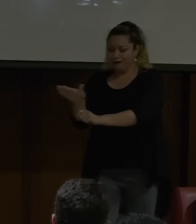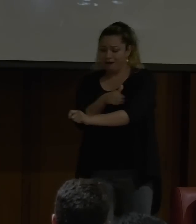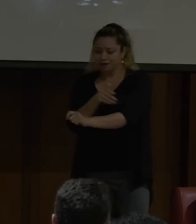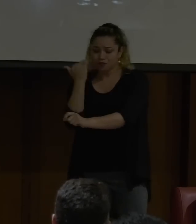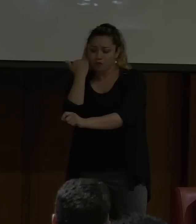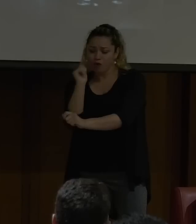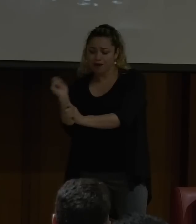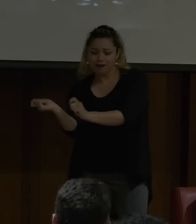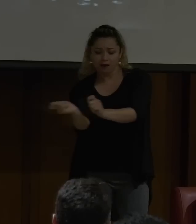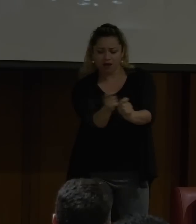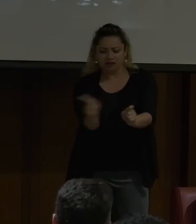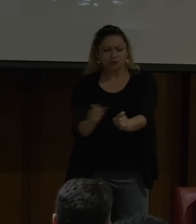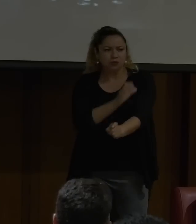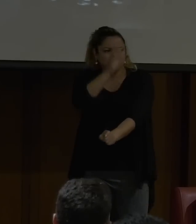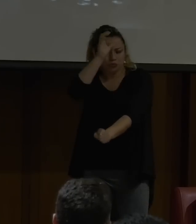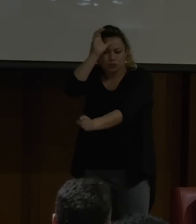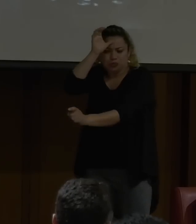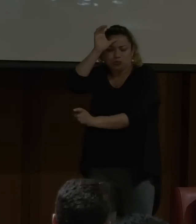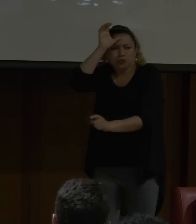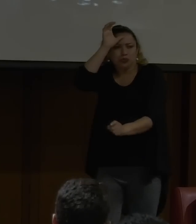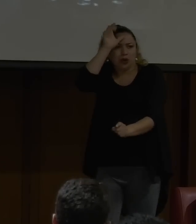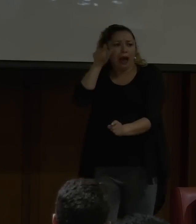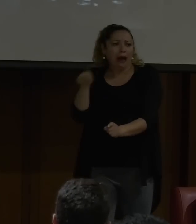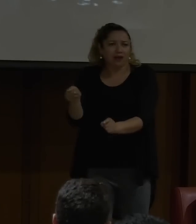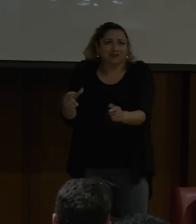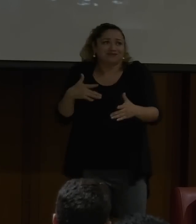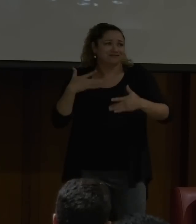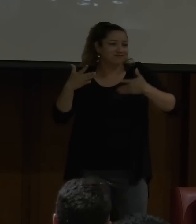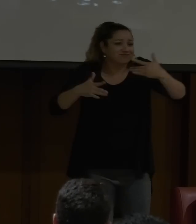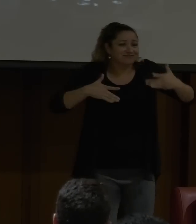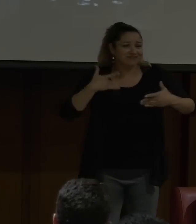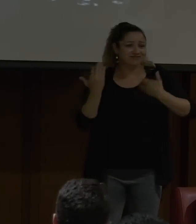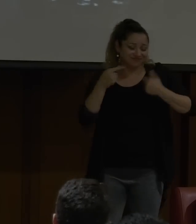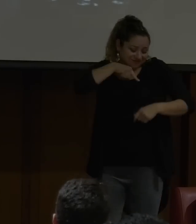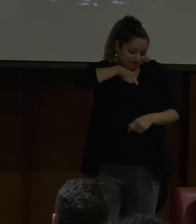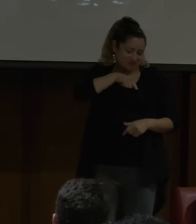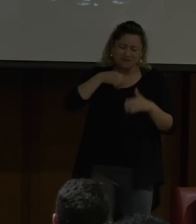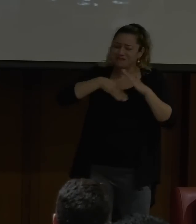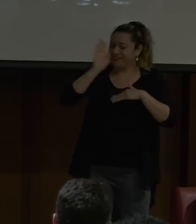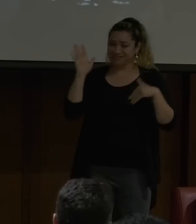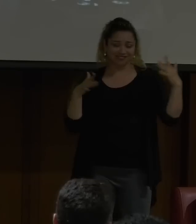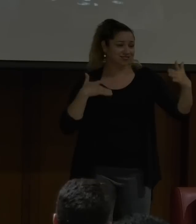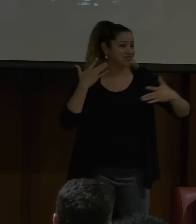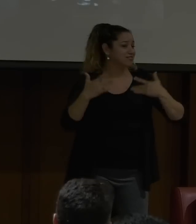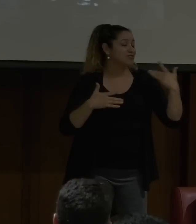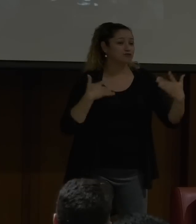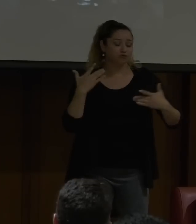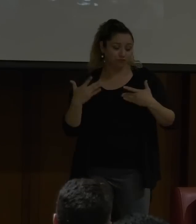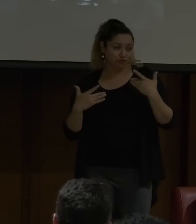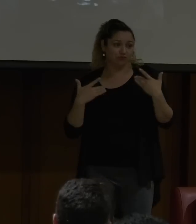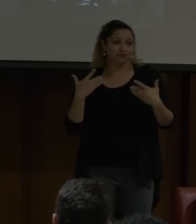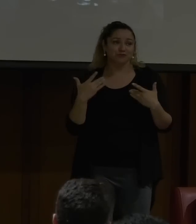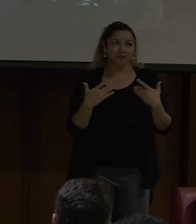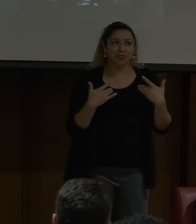gran sabiduría, y eso lo mantiene alegre y por dentro muy contento. Quisiera